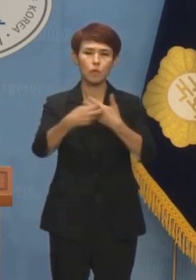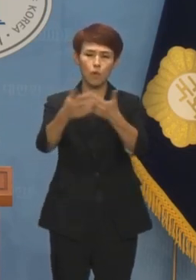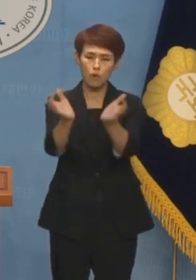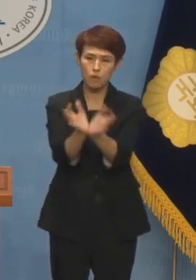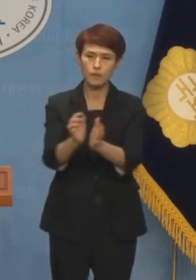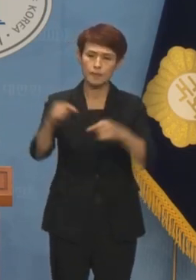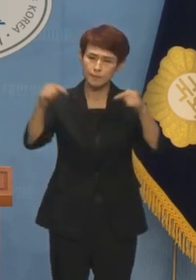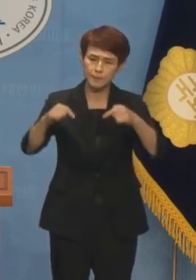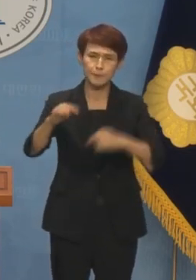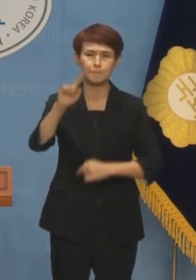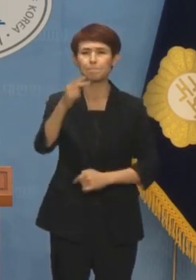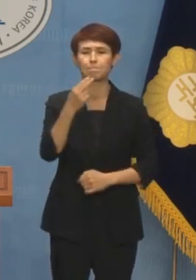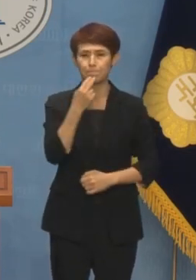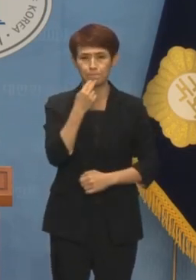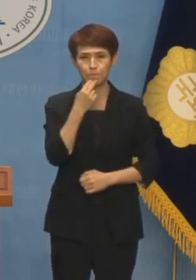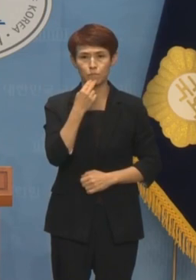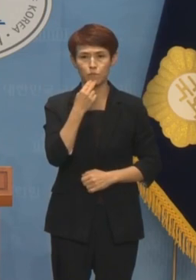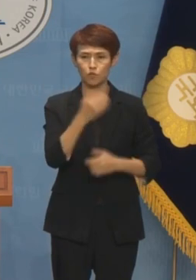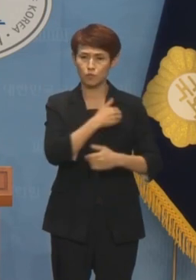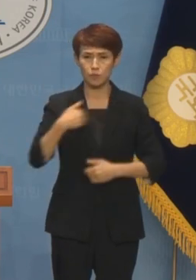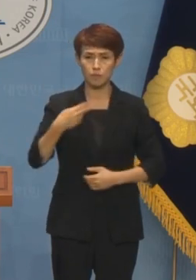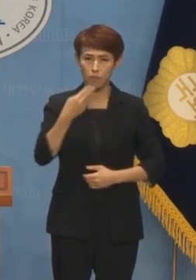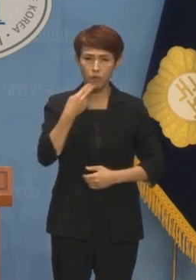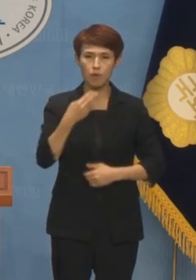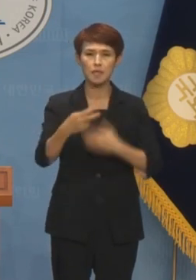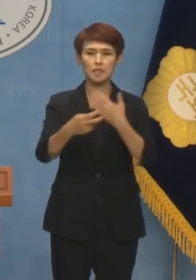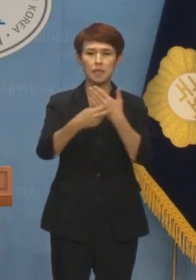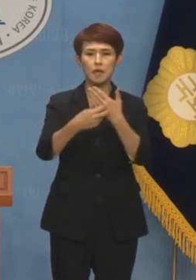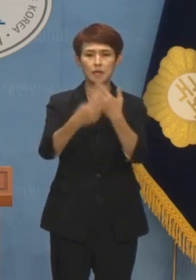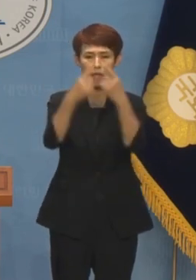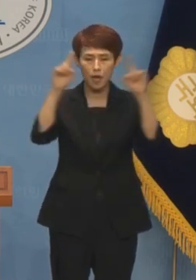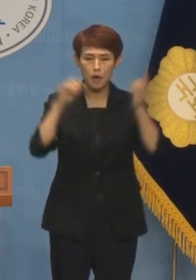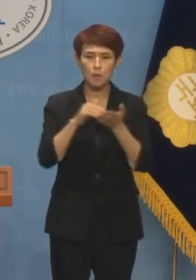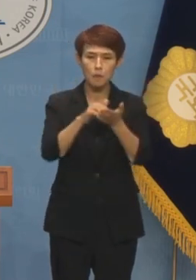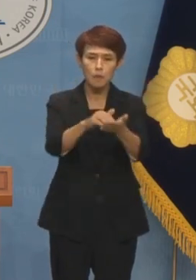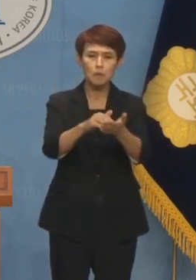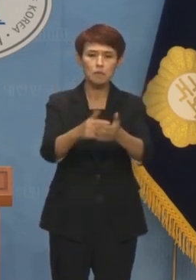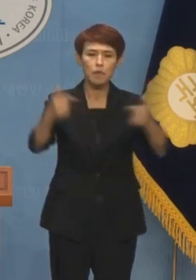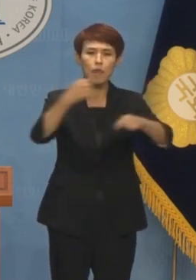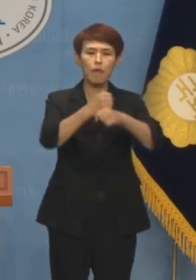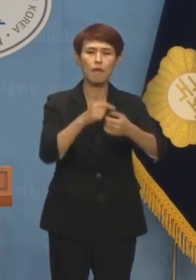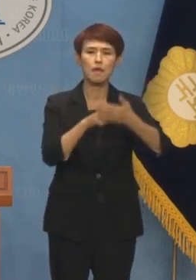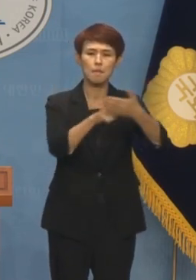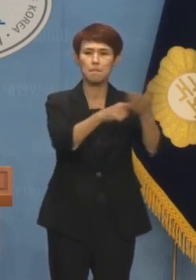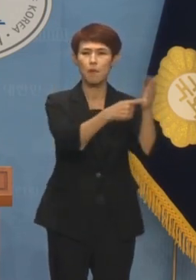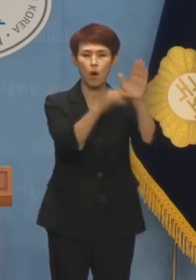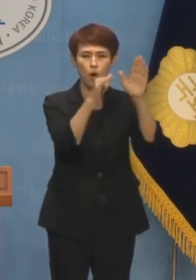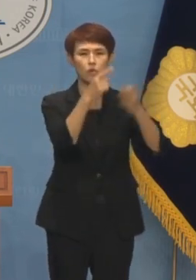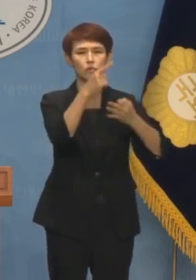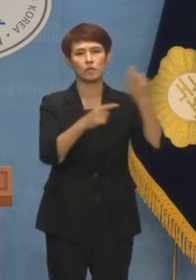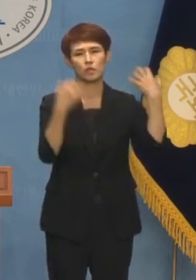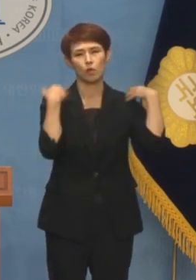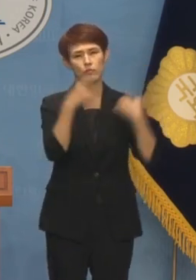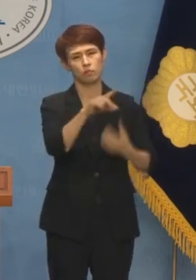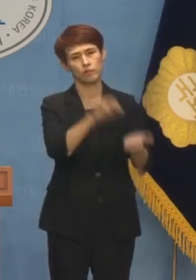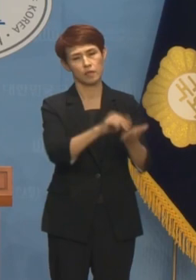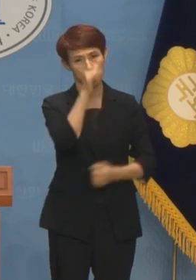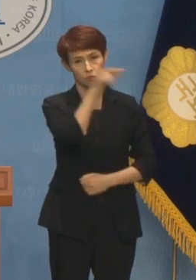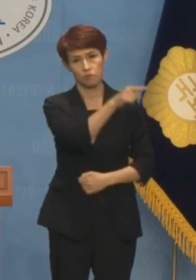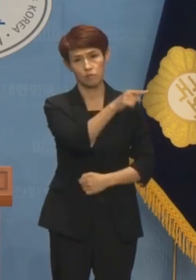협의를 하지 않고 일방적으로 의대 정원 증원 숫자 발표하고 밀어붙이는 윤석열 정부에게